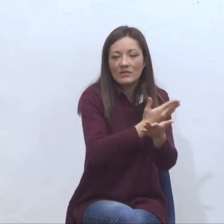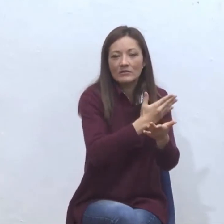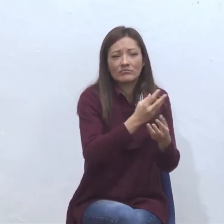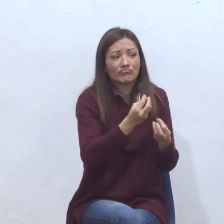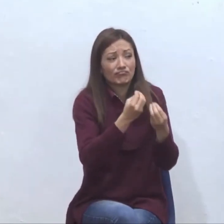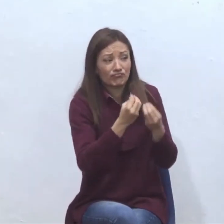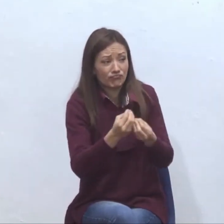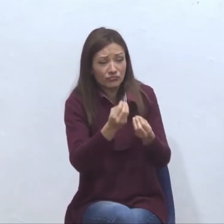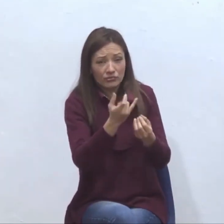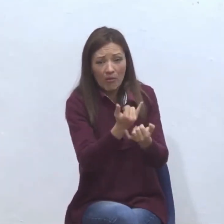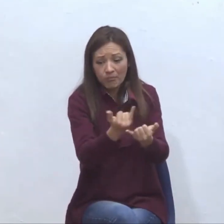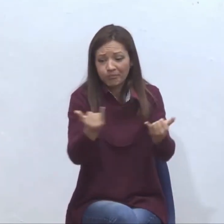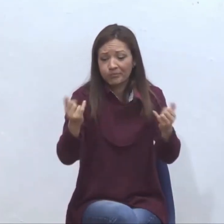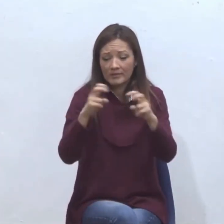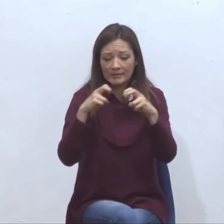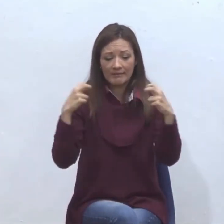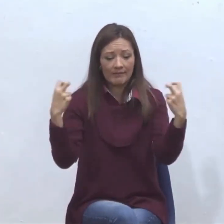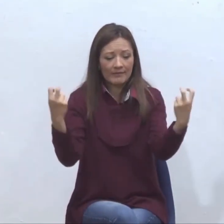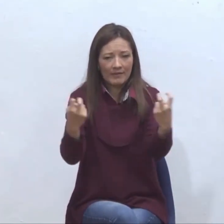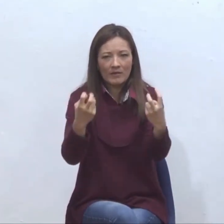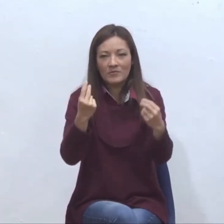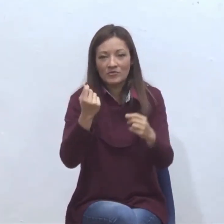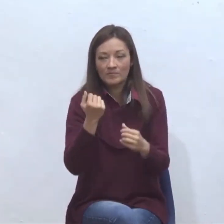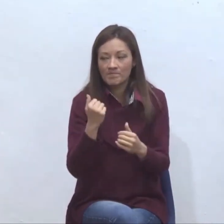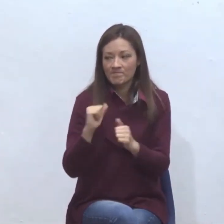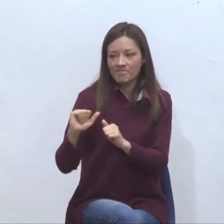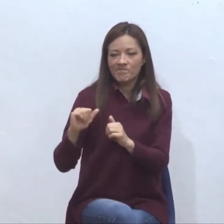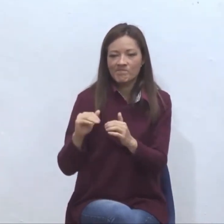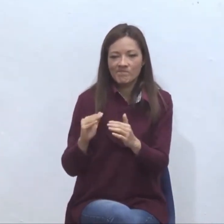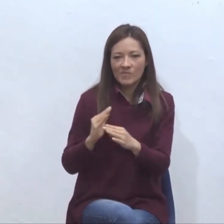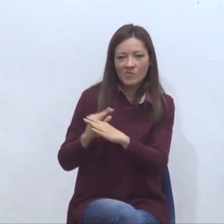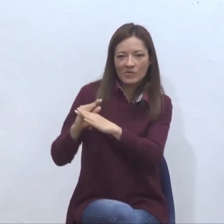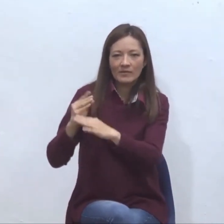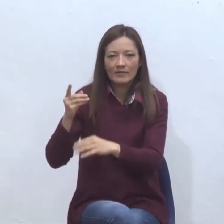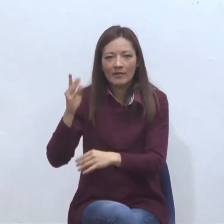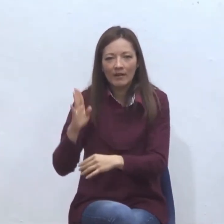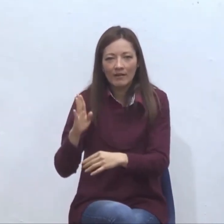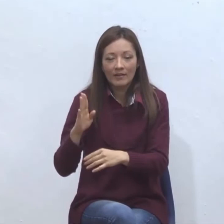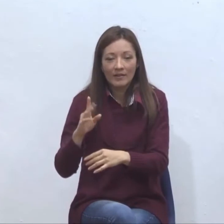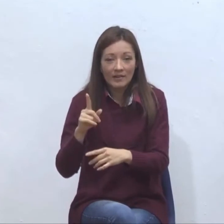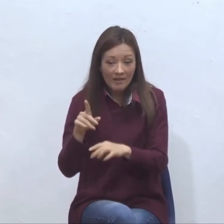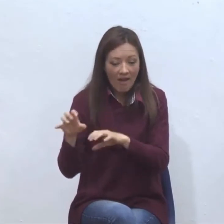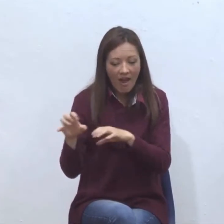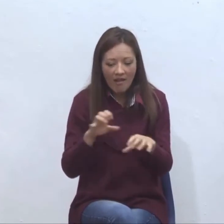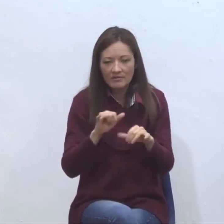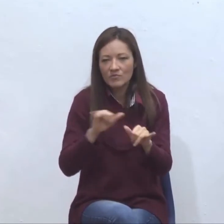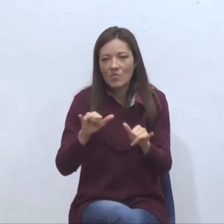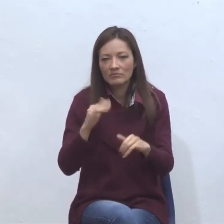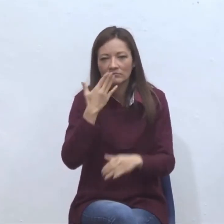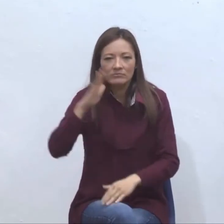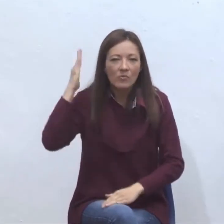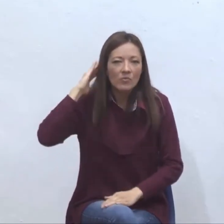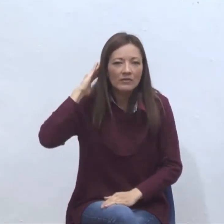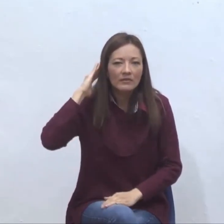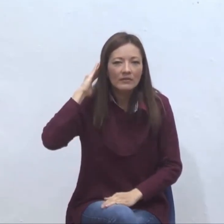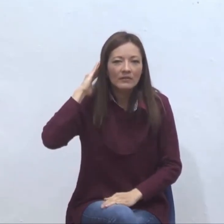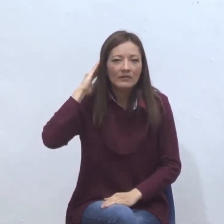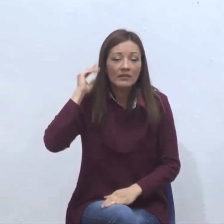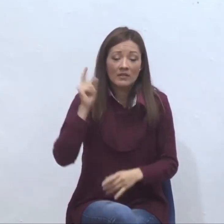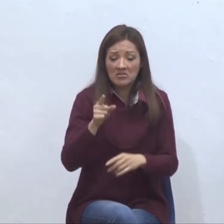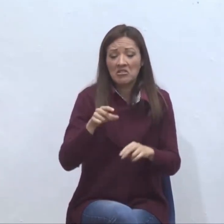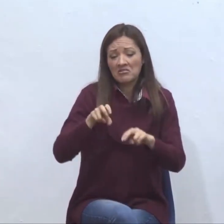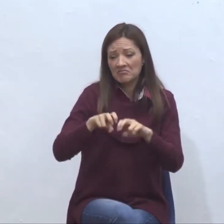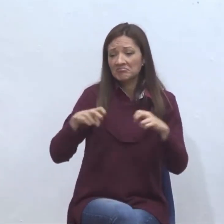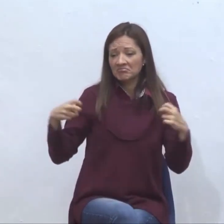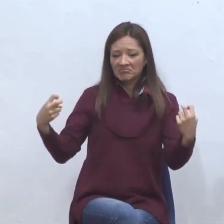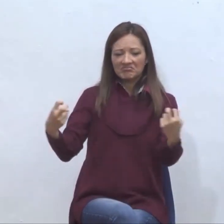muchos están en la mesa, pero muchos son los que se oponen a Dios. Es decir, que usted está actuando como Judas, que aunque usted está en la